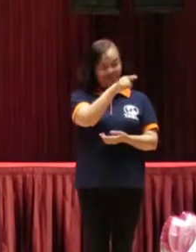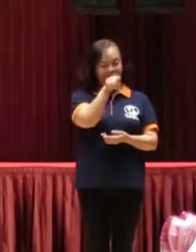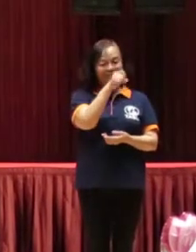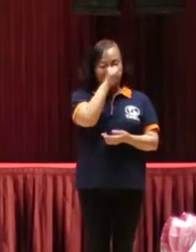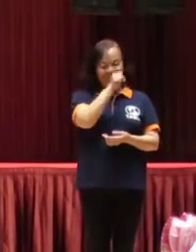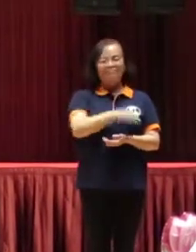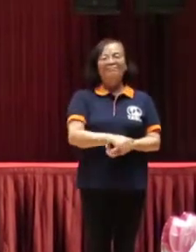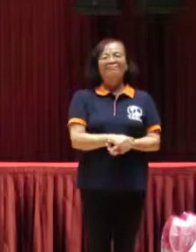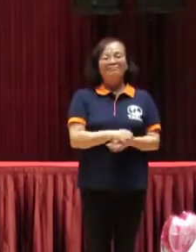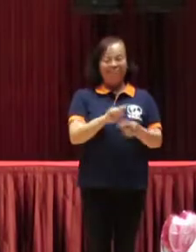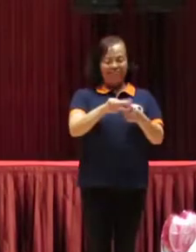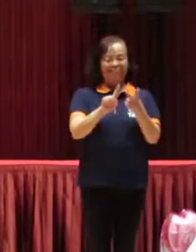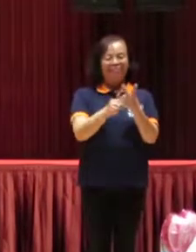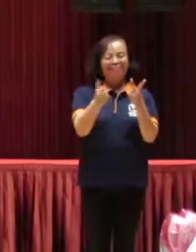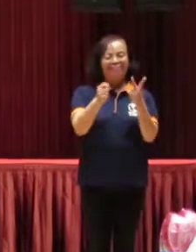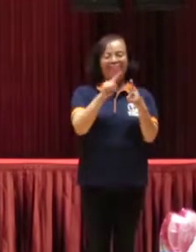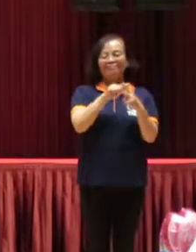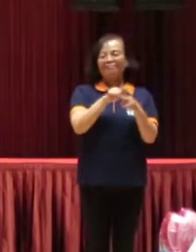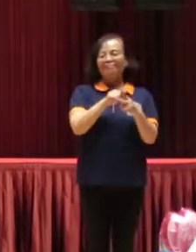谢谢怎么讲？